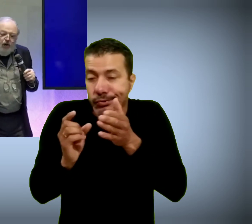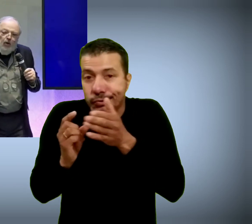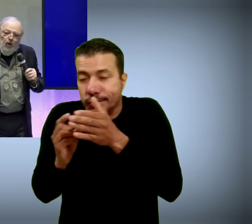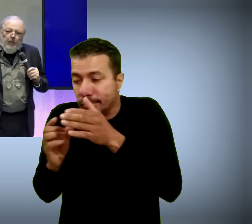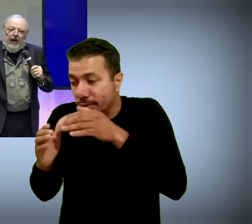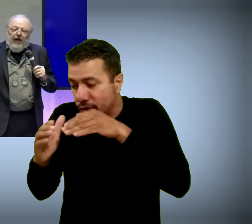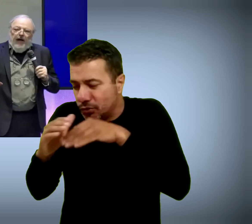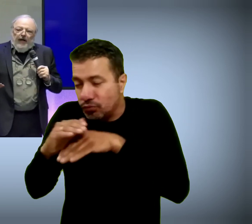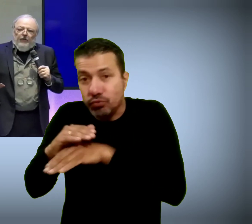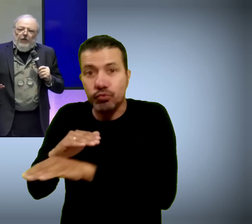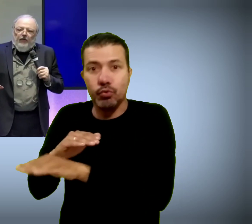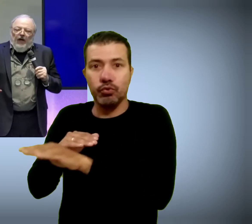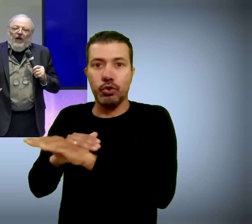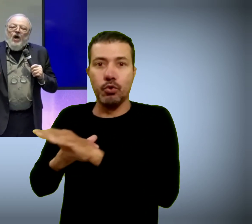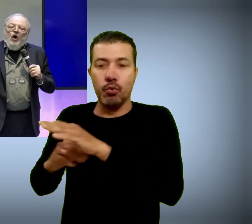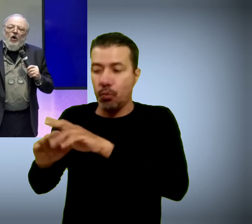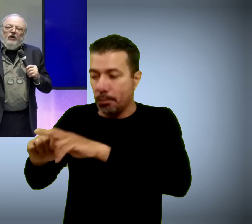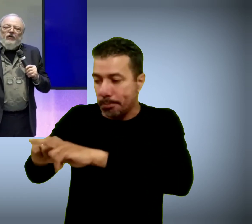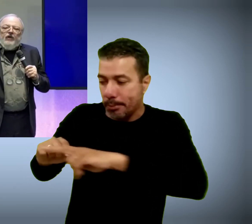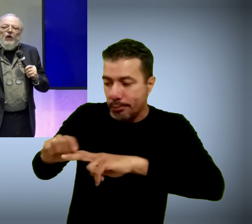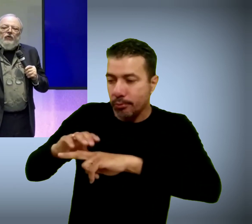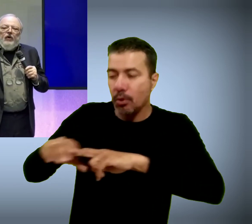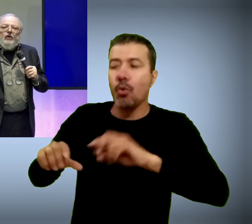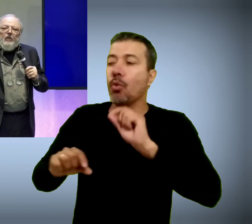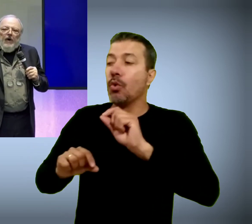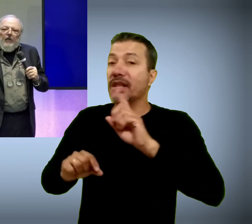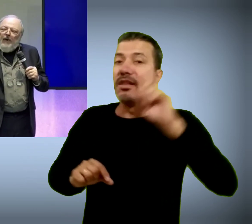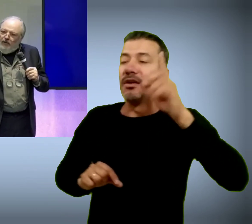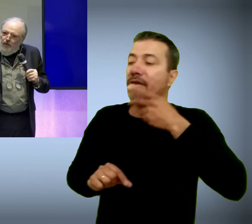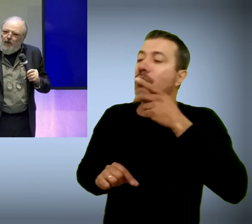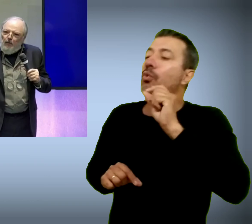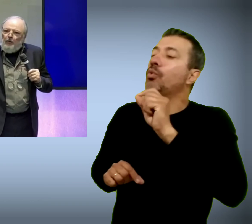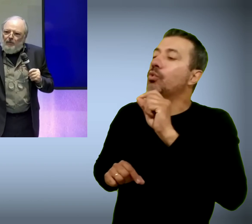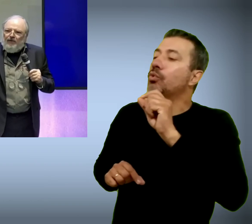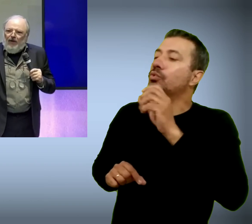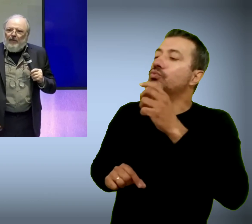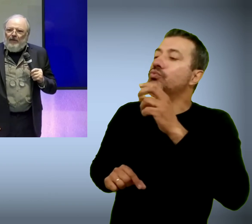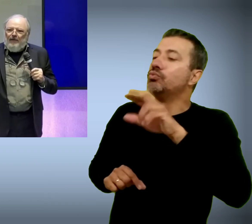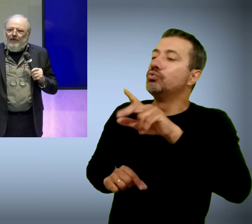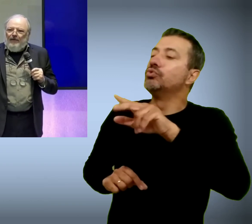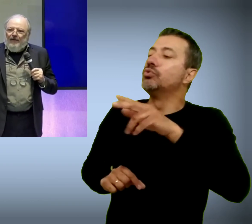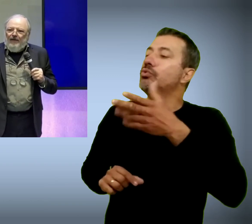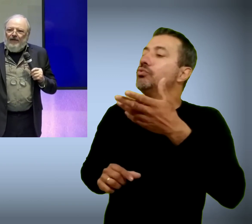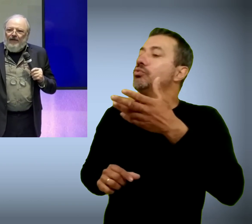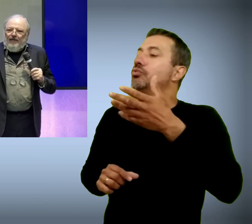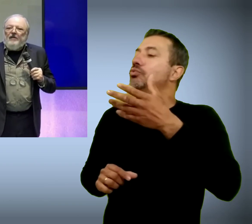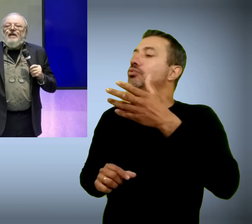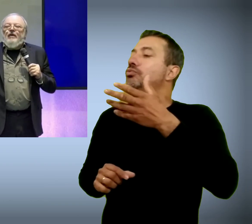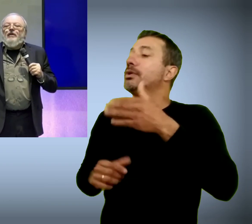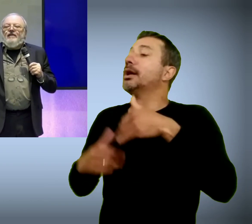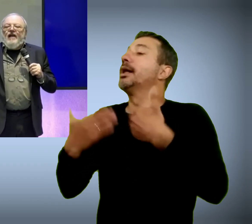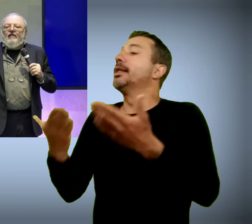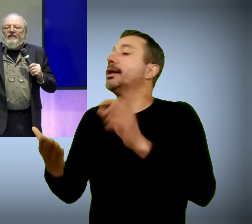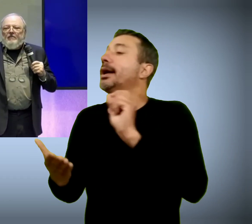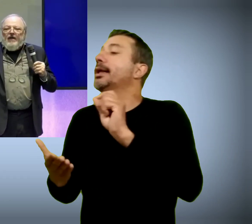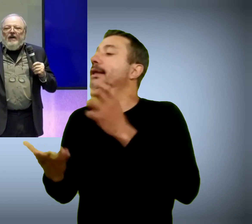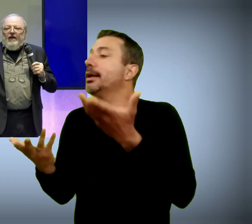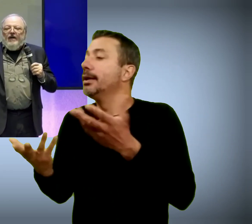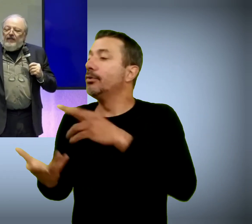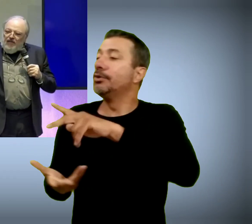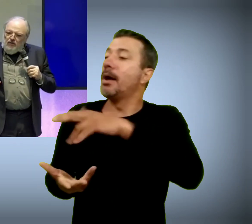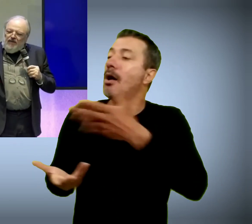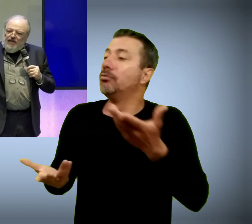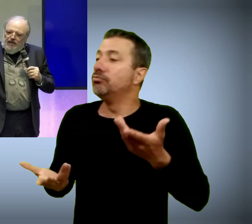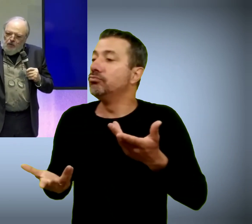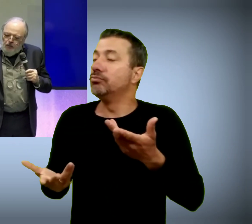de tudo, chegou para Caim e falou assim: onde está o seu irmão? Mais uma pergunta, percebem? Deus sabia onde ele estava?